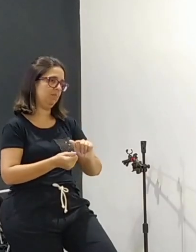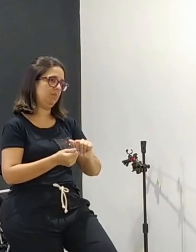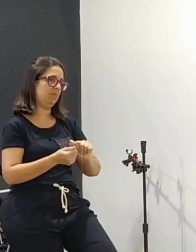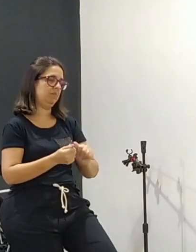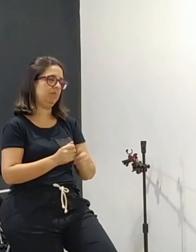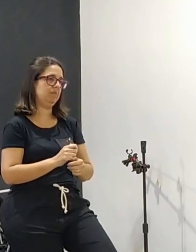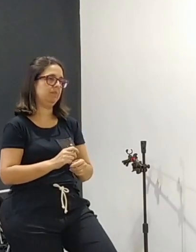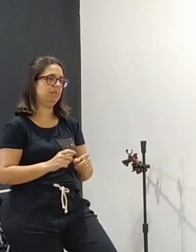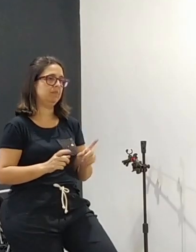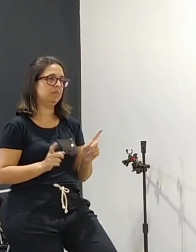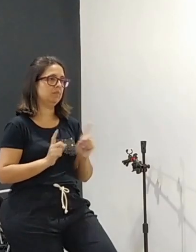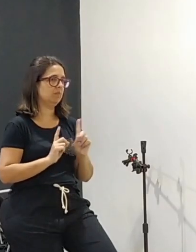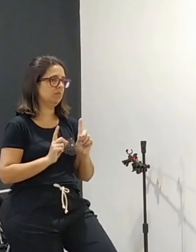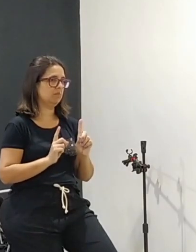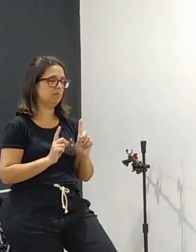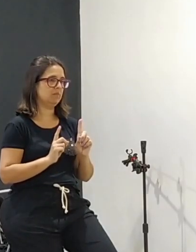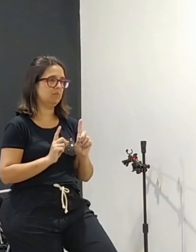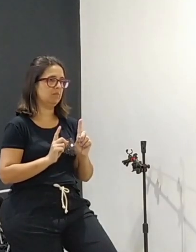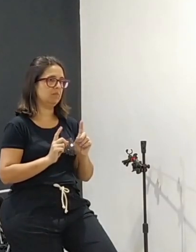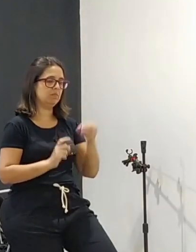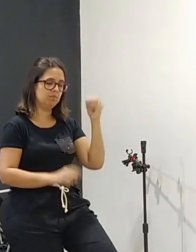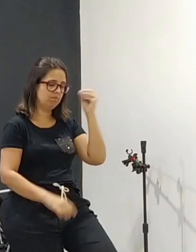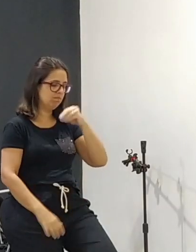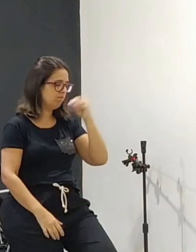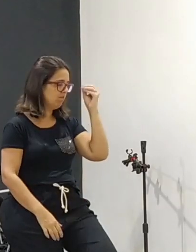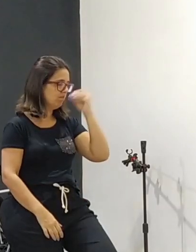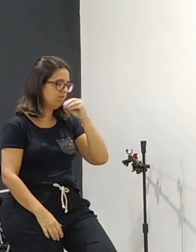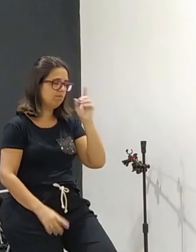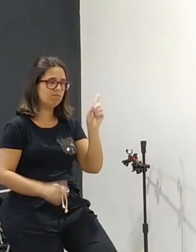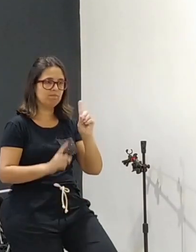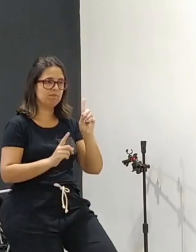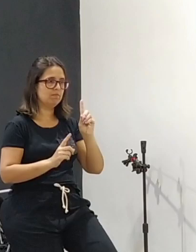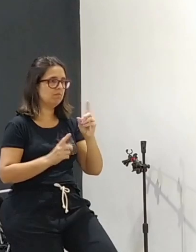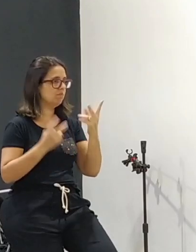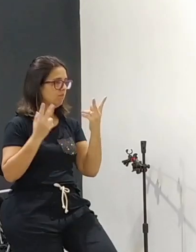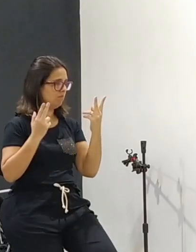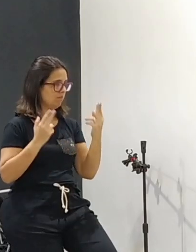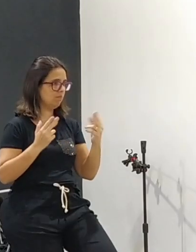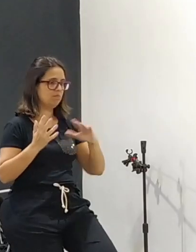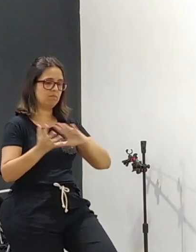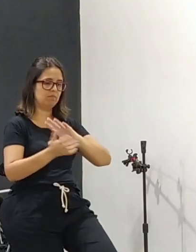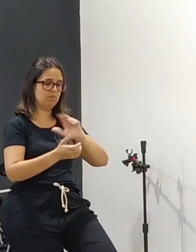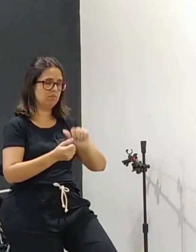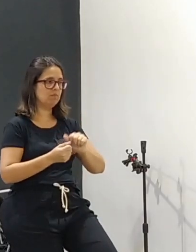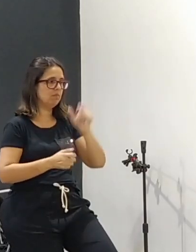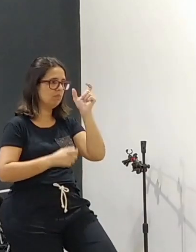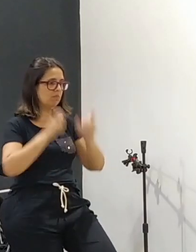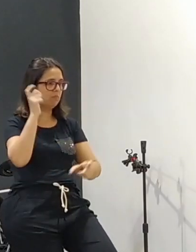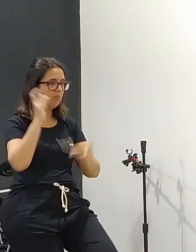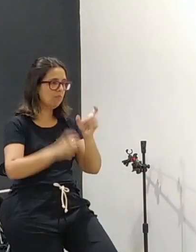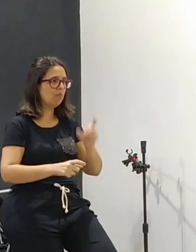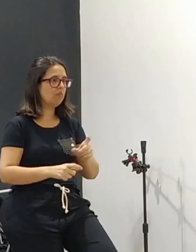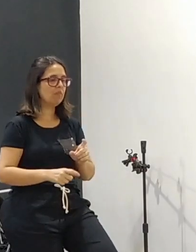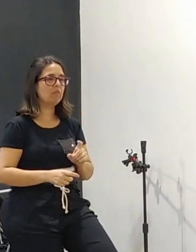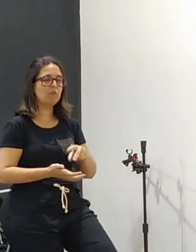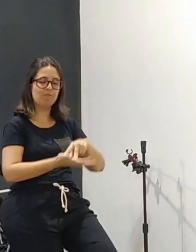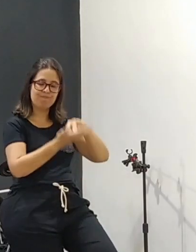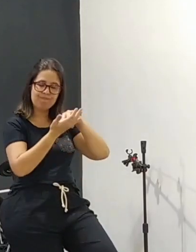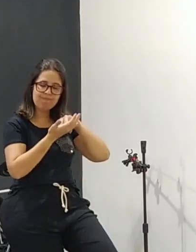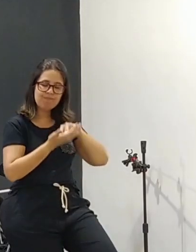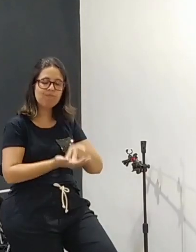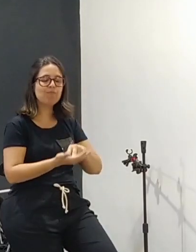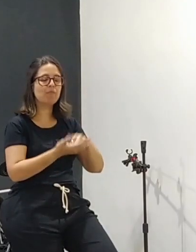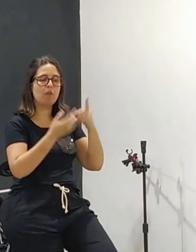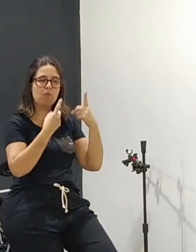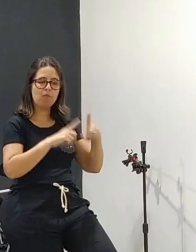Aleluia. Nós não vamos ceder. Nós não vamos nos moldar. Nós vamos resistir ao mundo. Quando